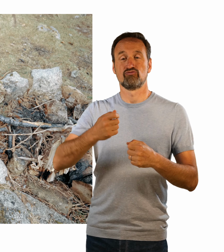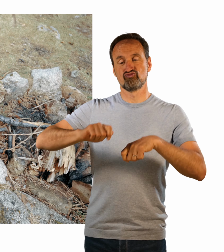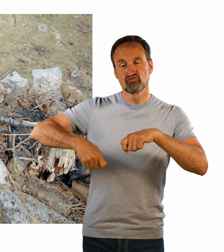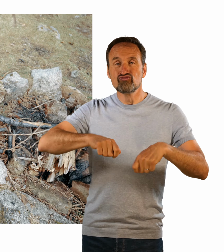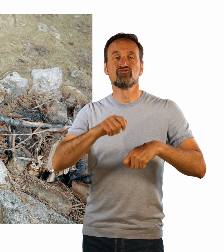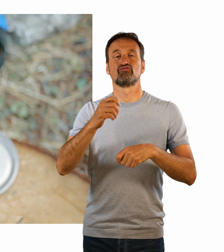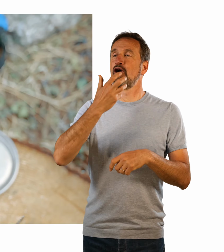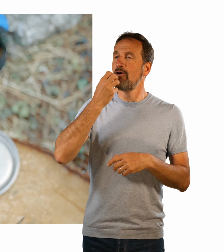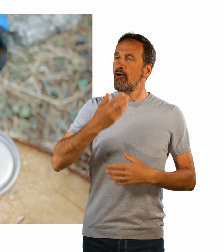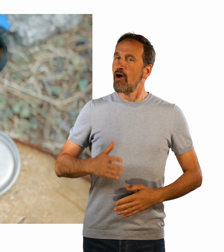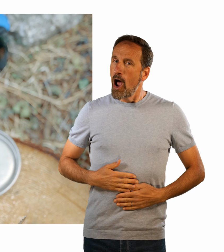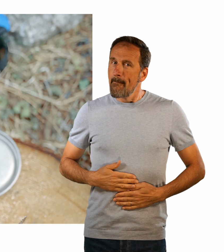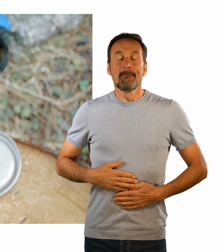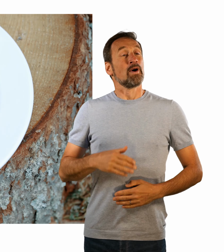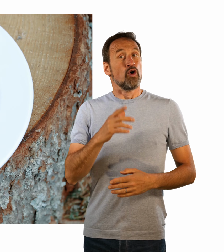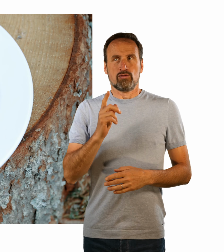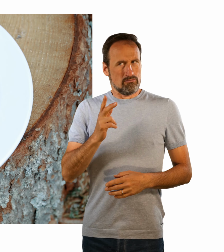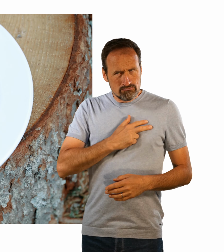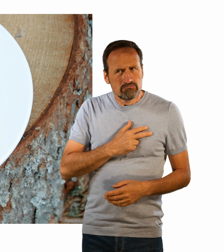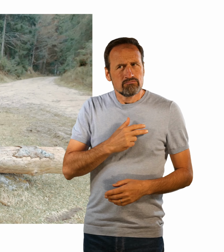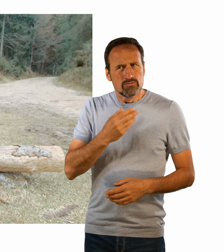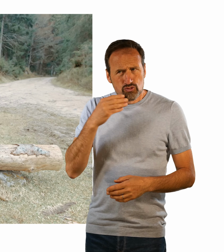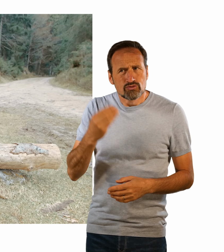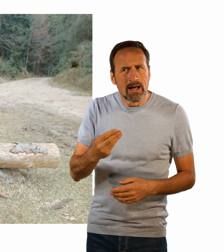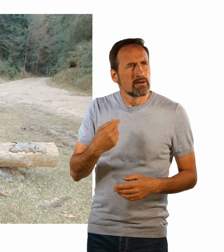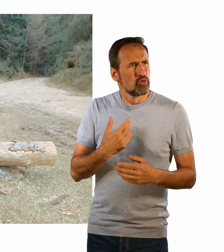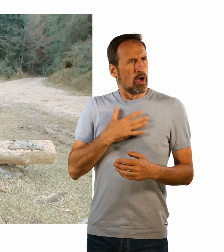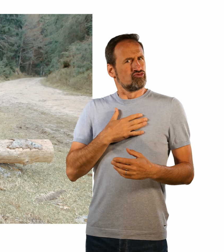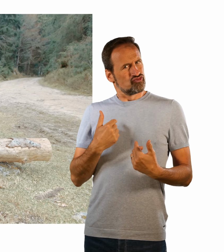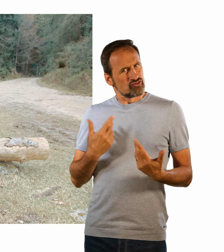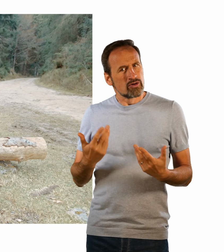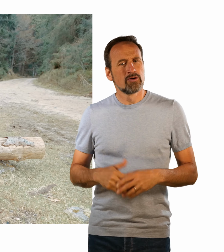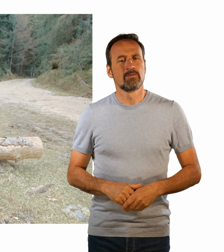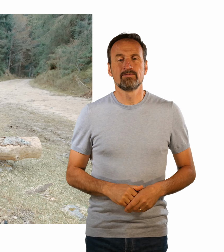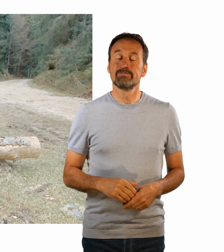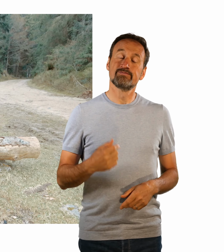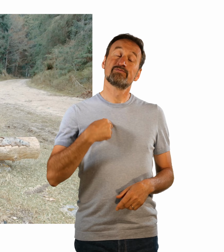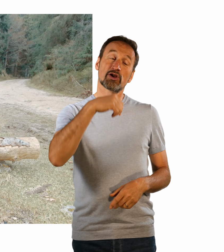dass wir auch was Warmes im Magen haben. Was überraschenderweise auch sehr, sehr lecker gewesen ist. Ich mache die Stimmung.